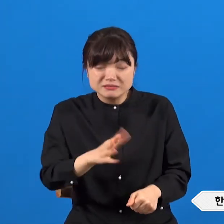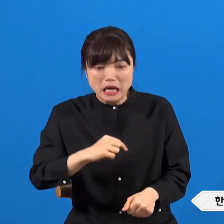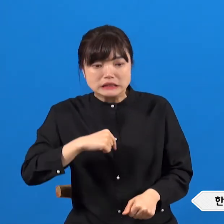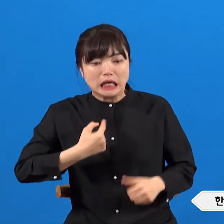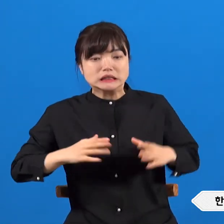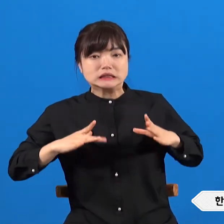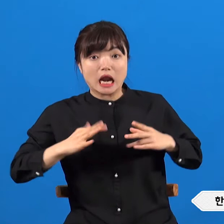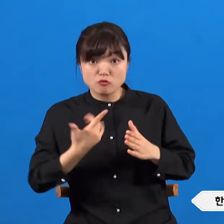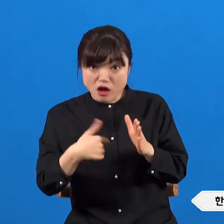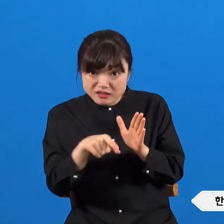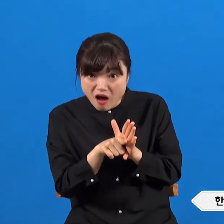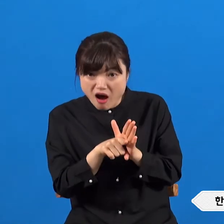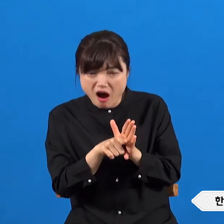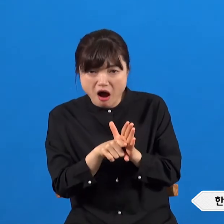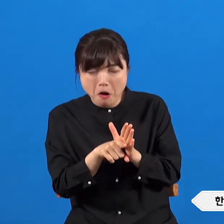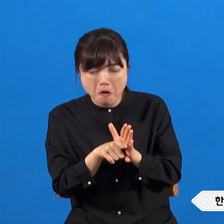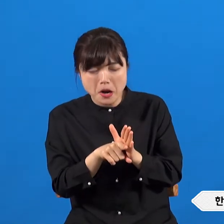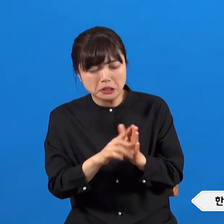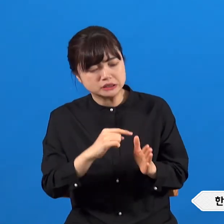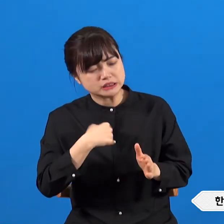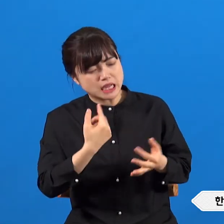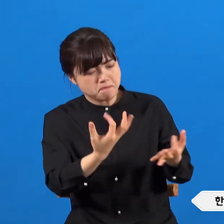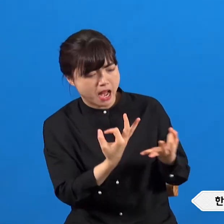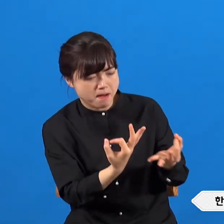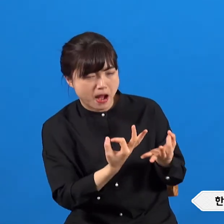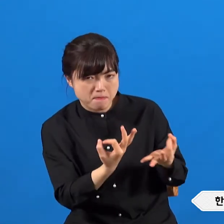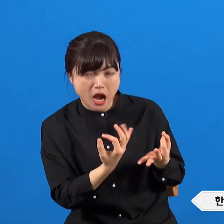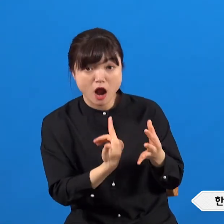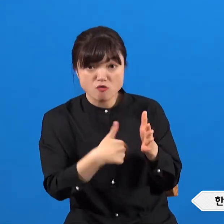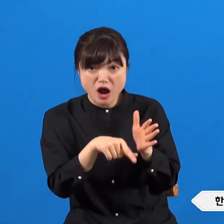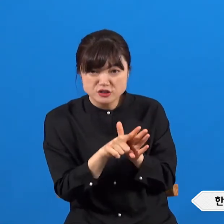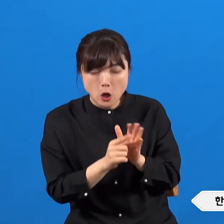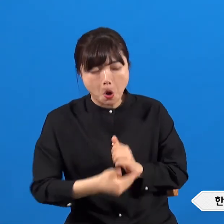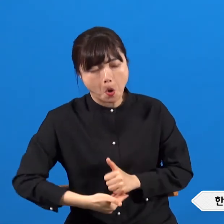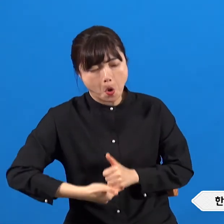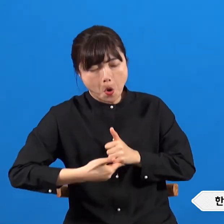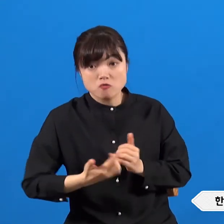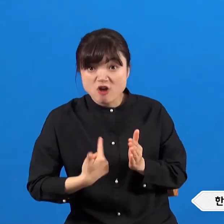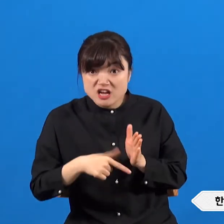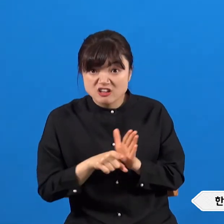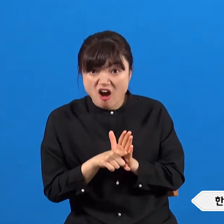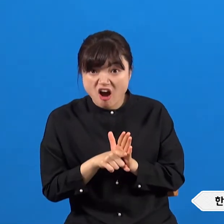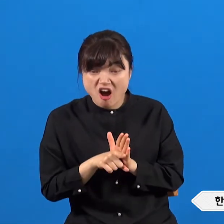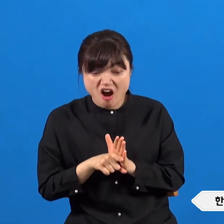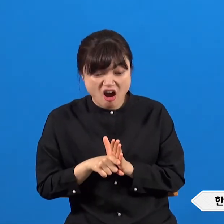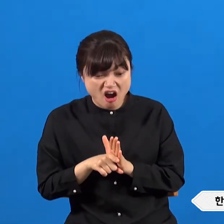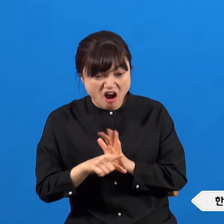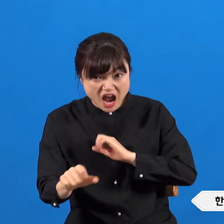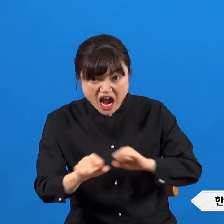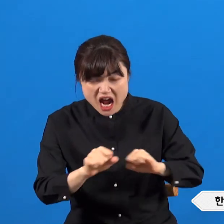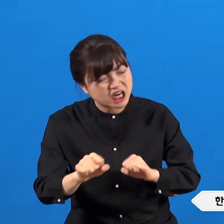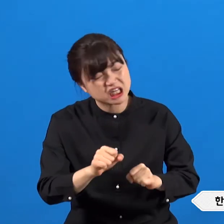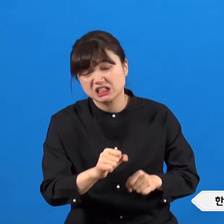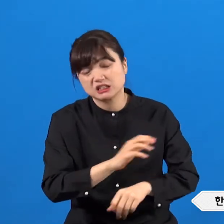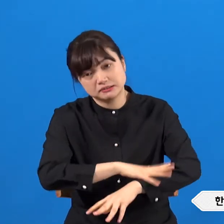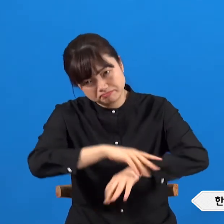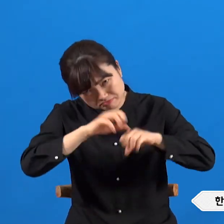자기를 자랑하기 위해서, 자기 이름을 위해서, 자기 영광을 위해서 하면 그건 아무 소용이 없다는